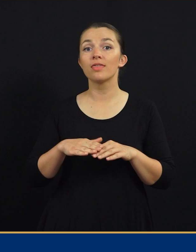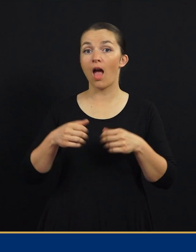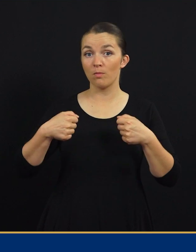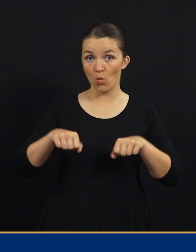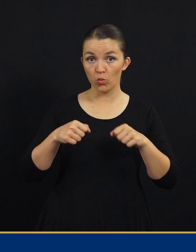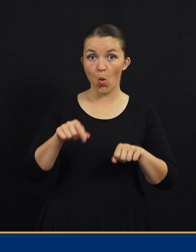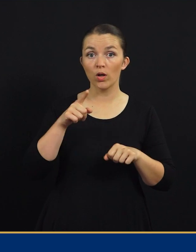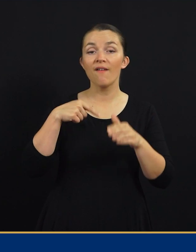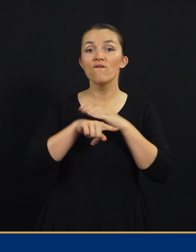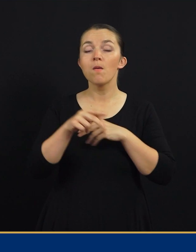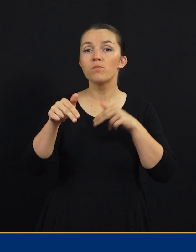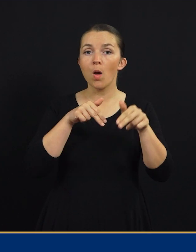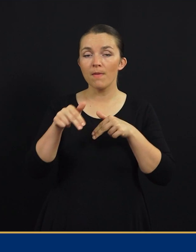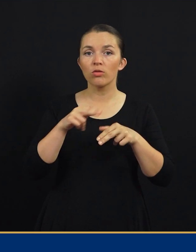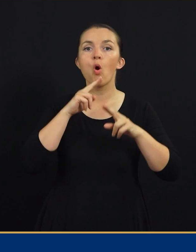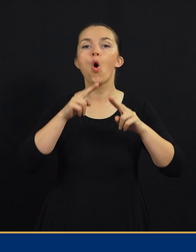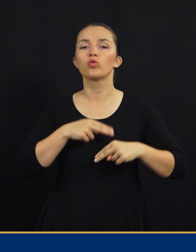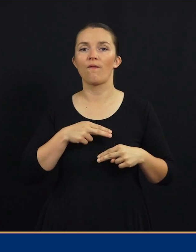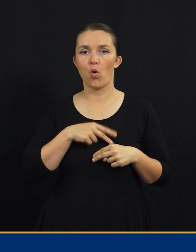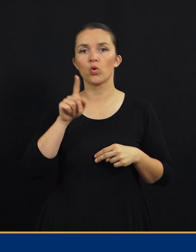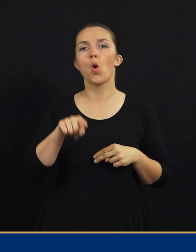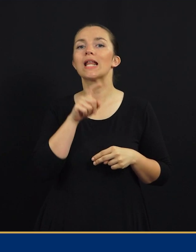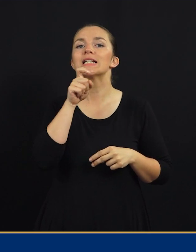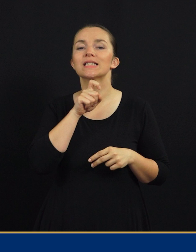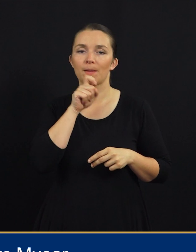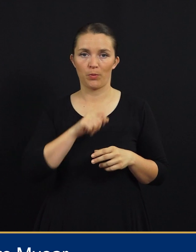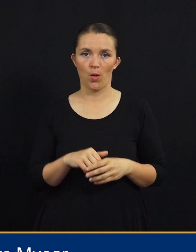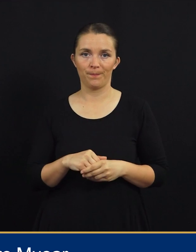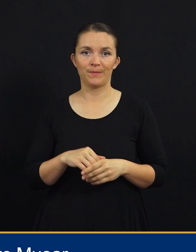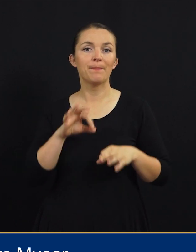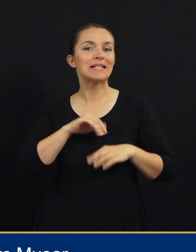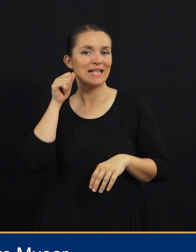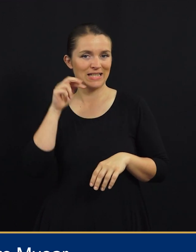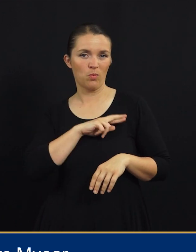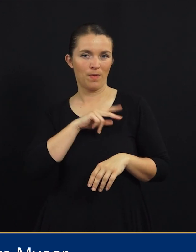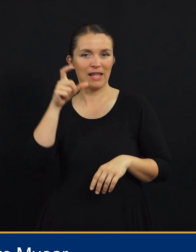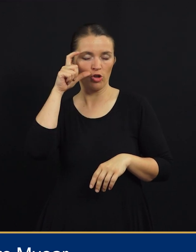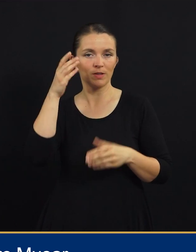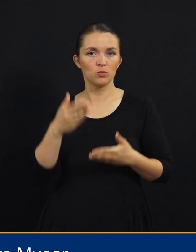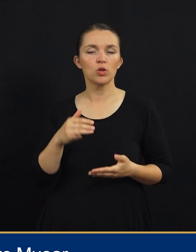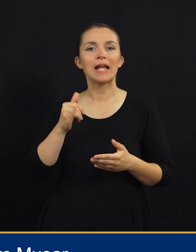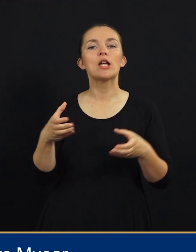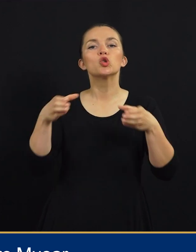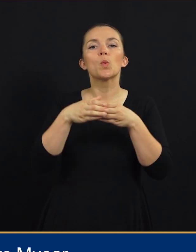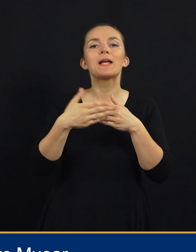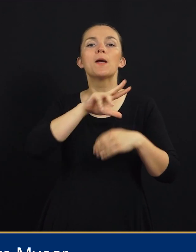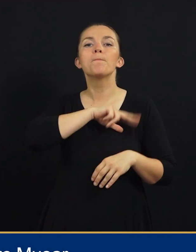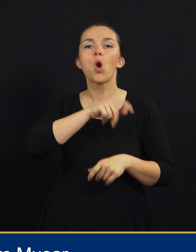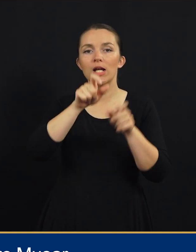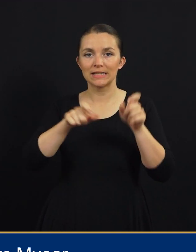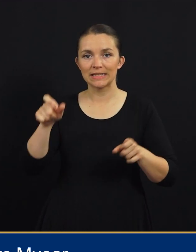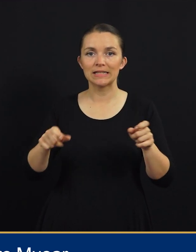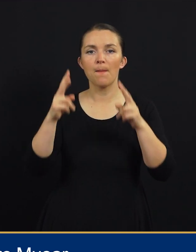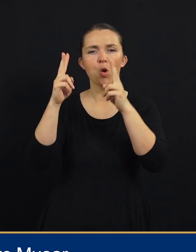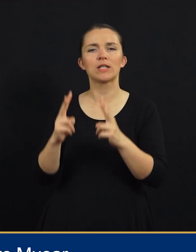na motor in v promet odgovorno in strpno. Predsednica republike Nataša Pirc Musar je skupaj s